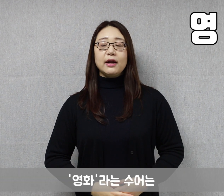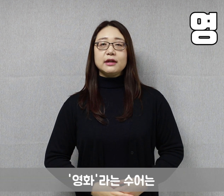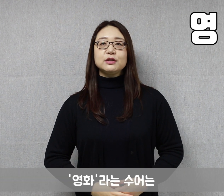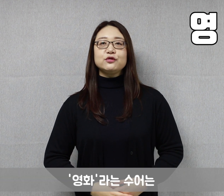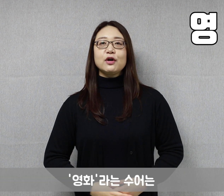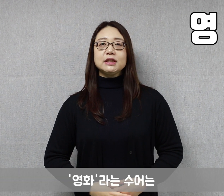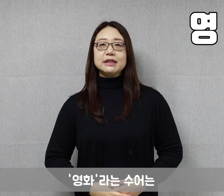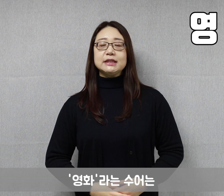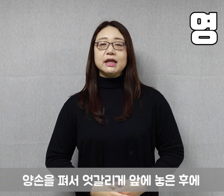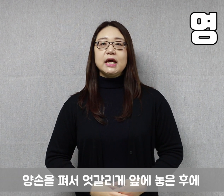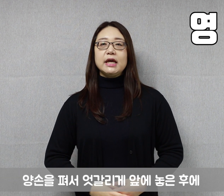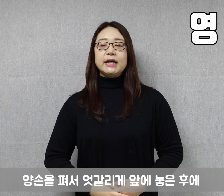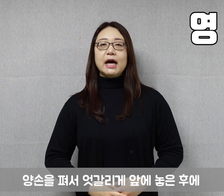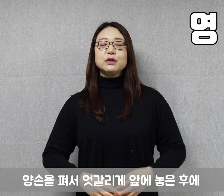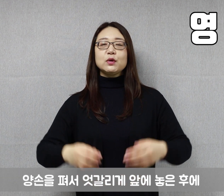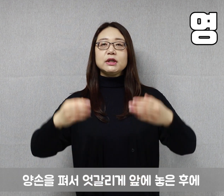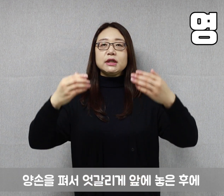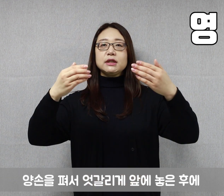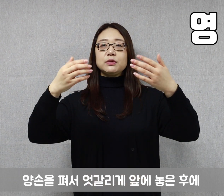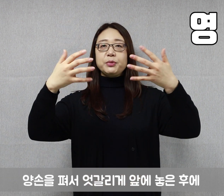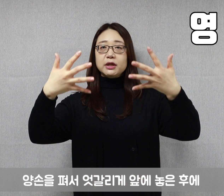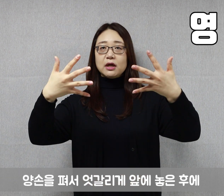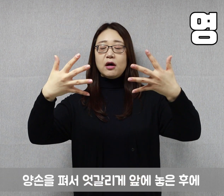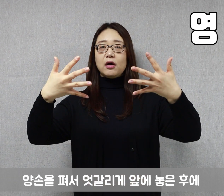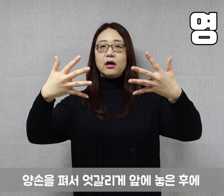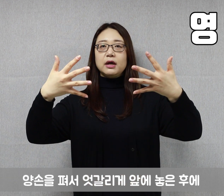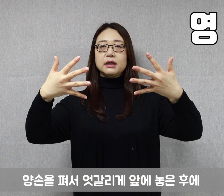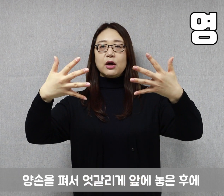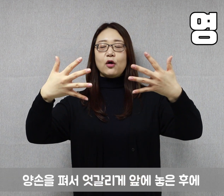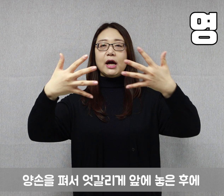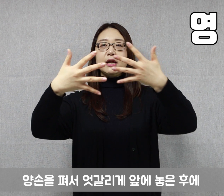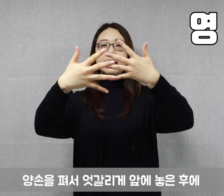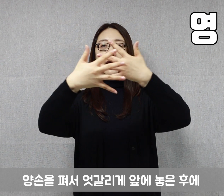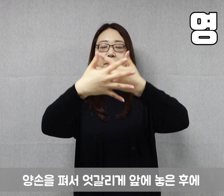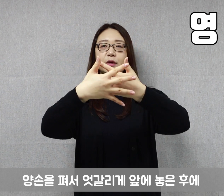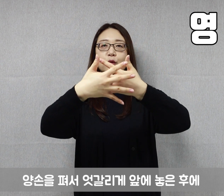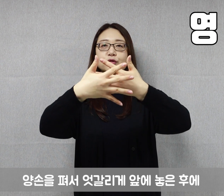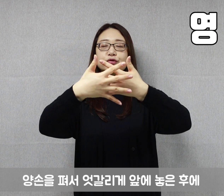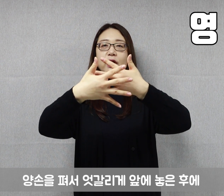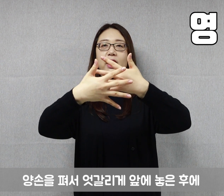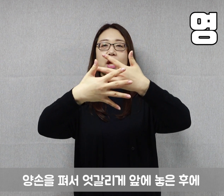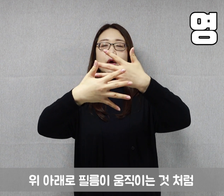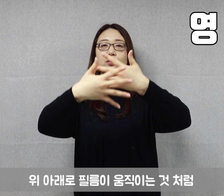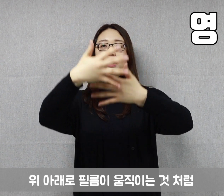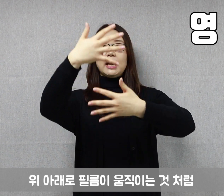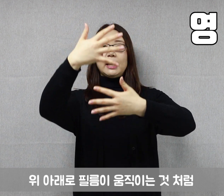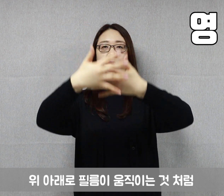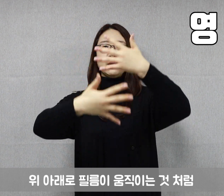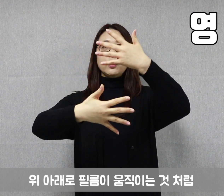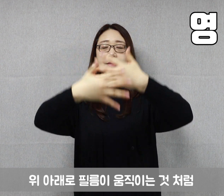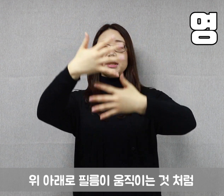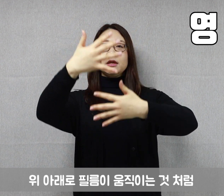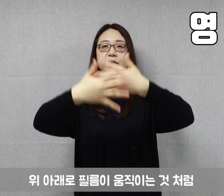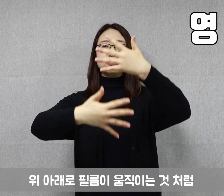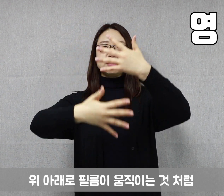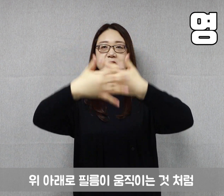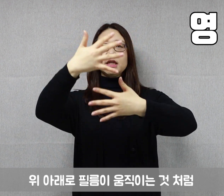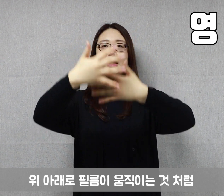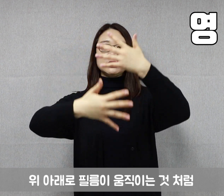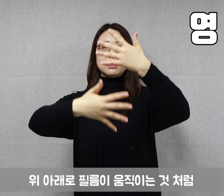영화라는 수어는 양손을 펴서 엇갈리게 앞에 놓은 후에 위아래로 필름이 움직이는